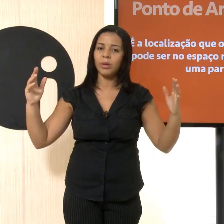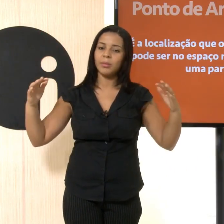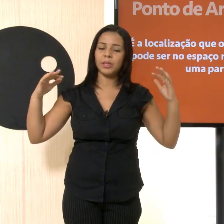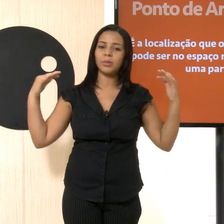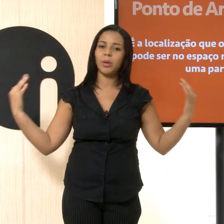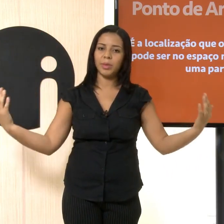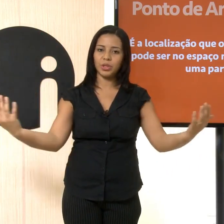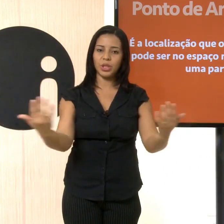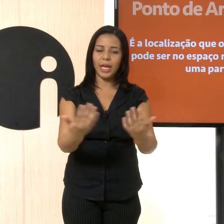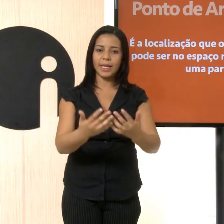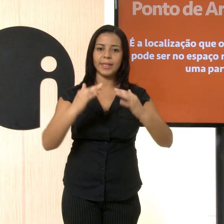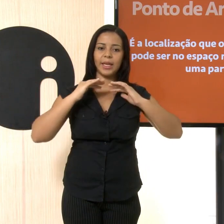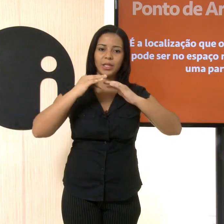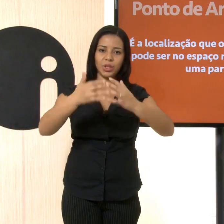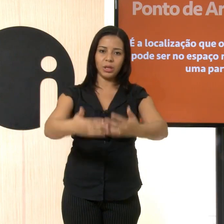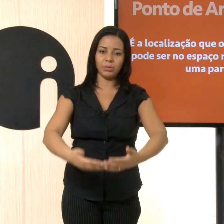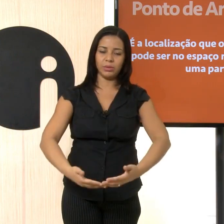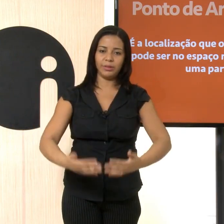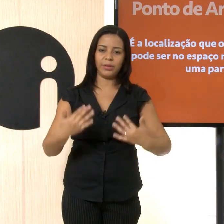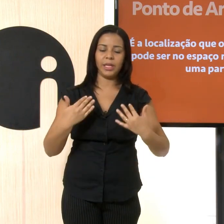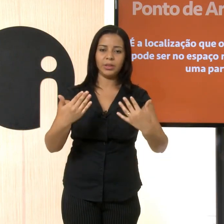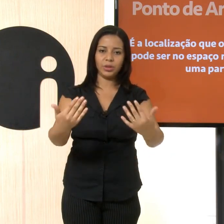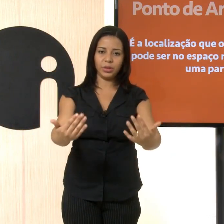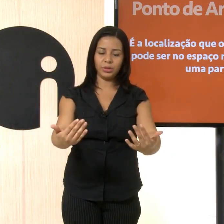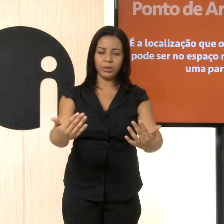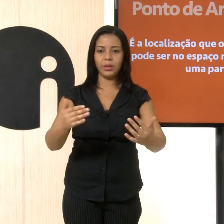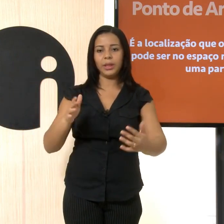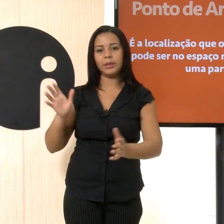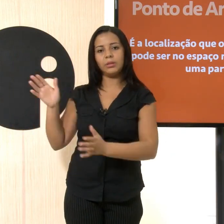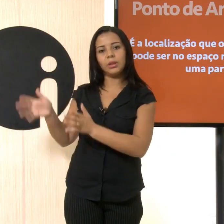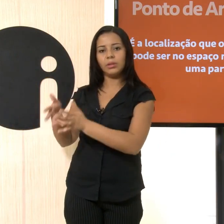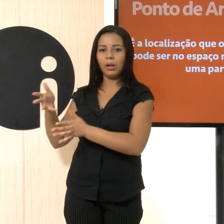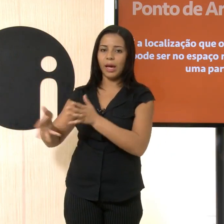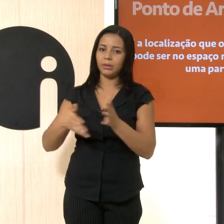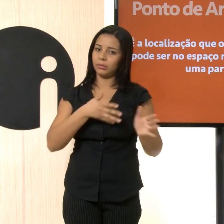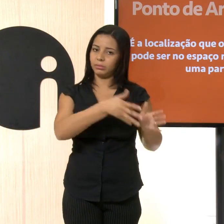Mas normalmente é essa região, na frente e do lado.